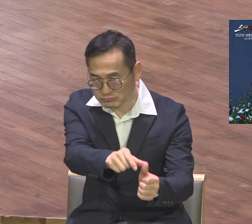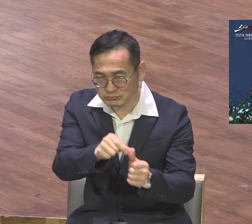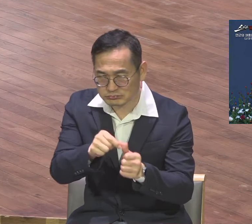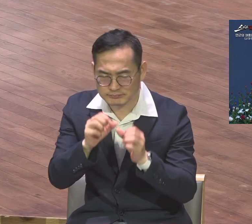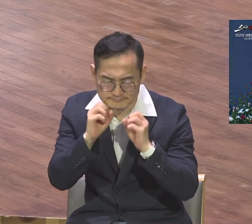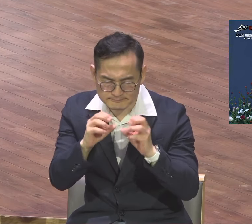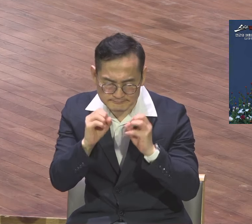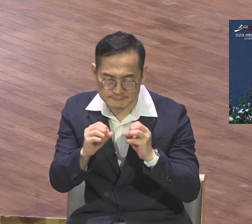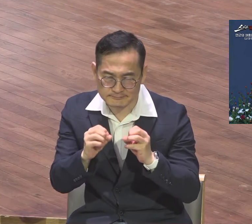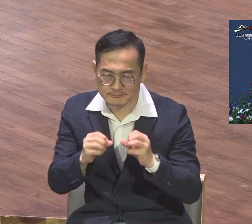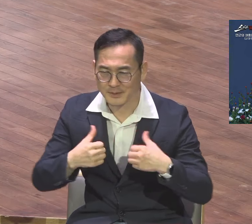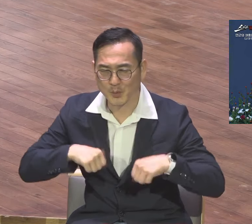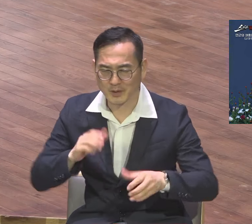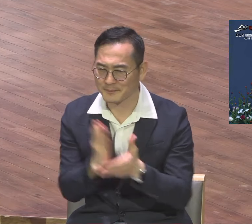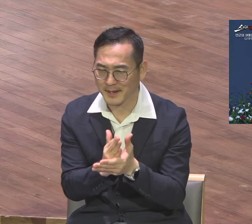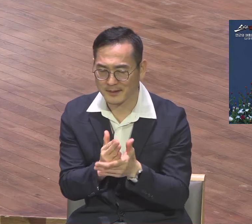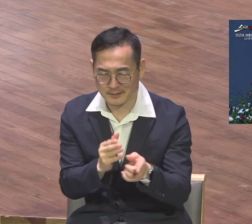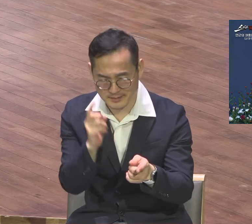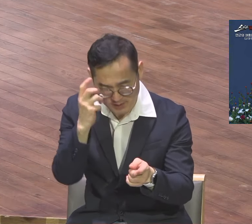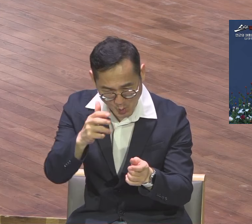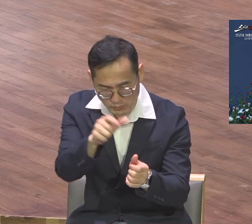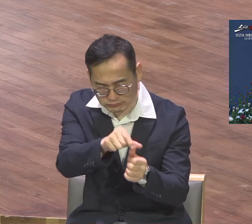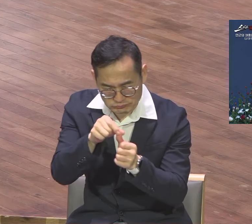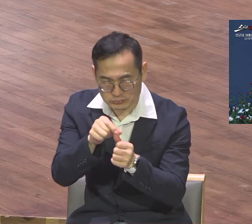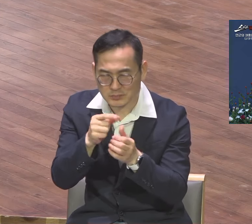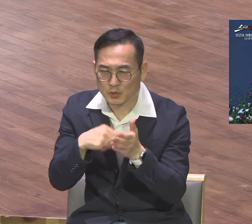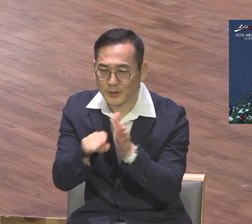실망, 포기하면 안 돼요. 한 영혼이라도.